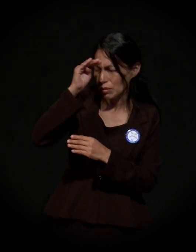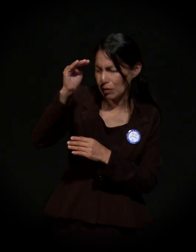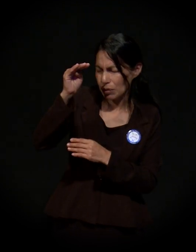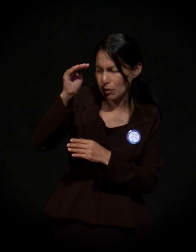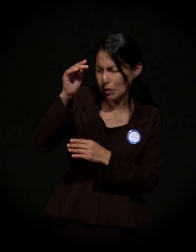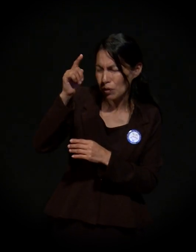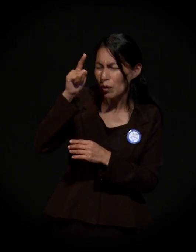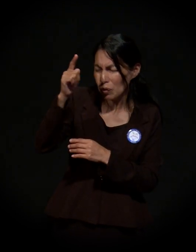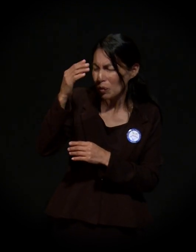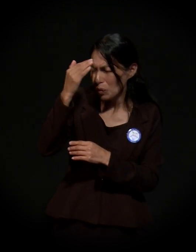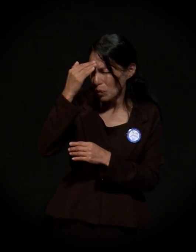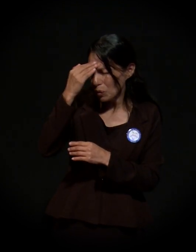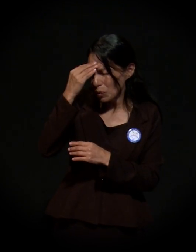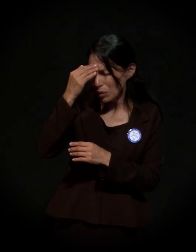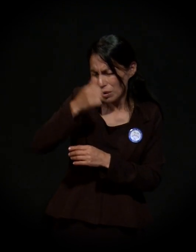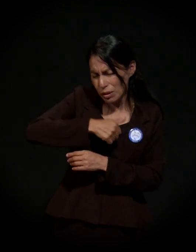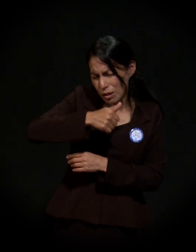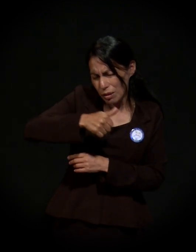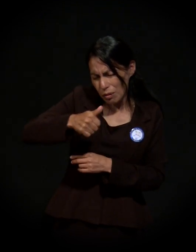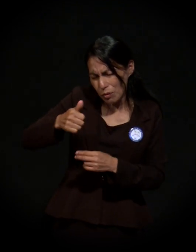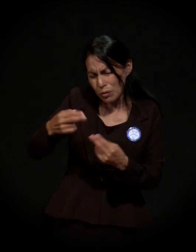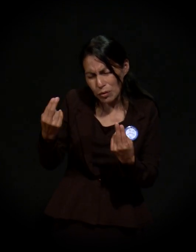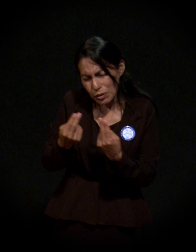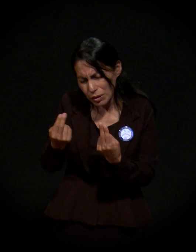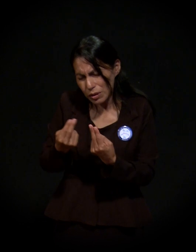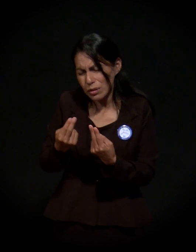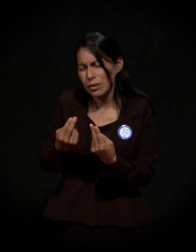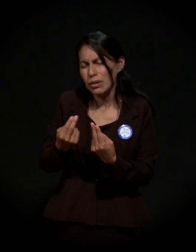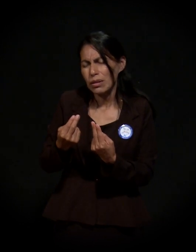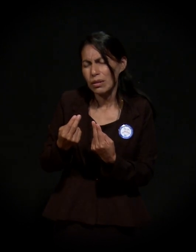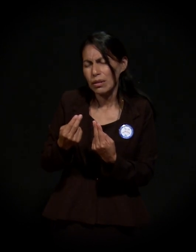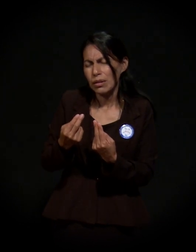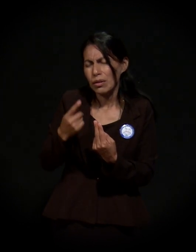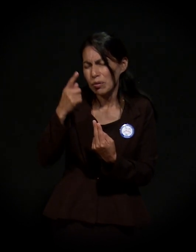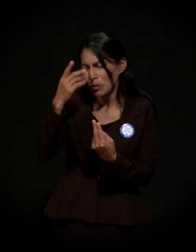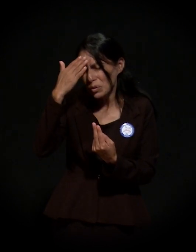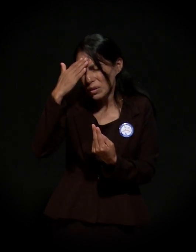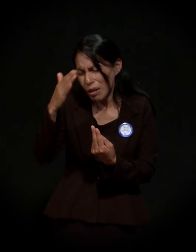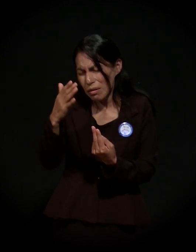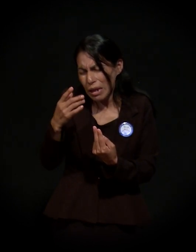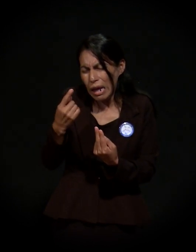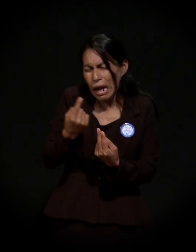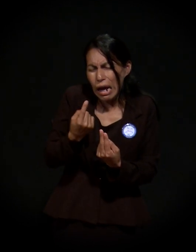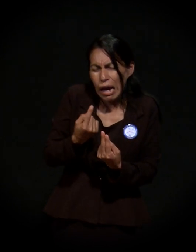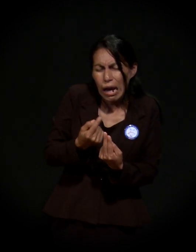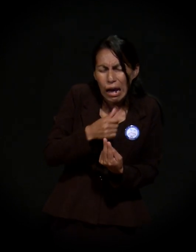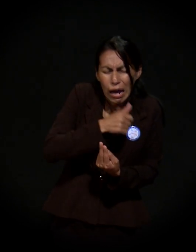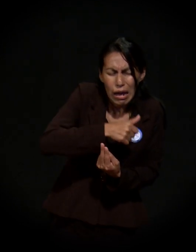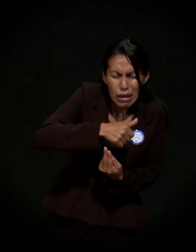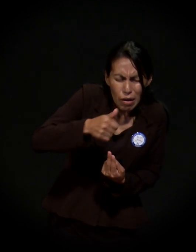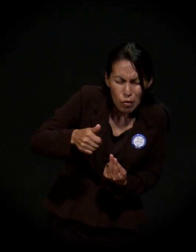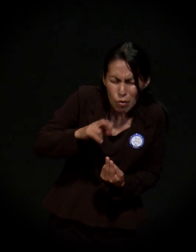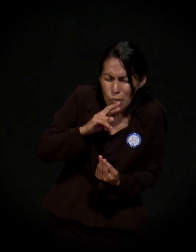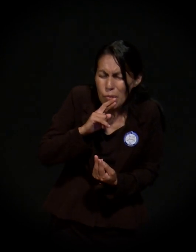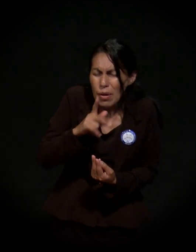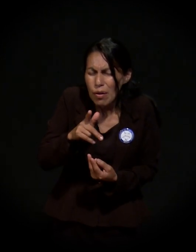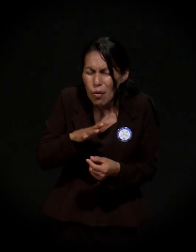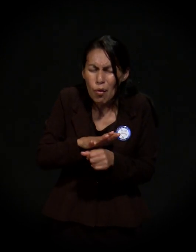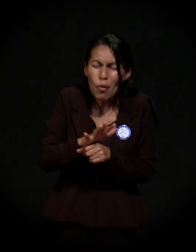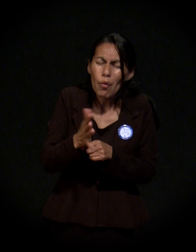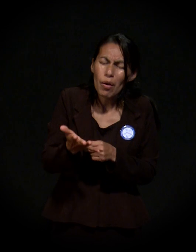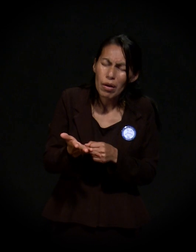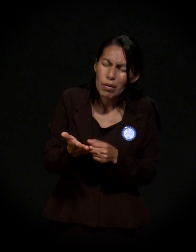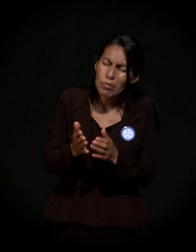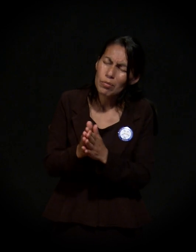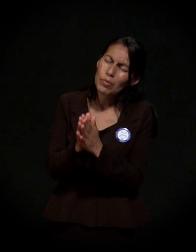sabes la necesidad de cada uno y tú sabes lo que es mejor para cada uno. Te ruego